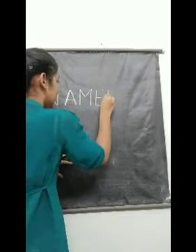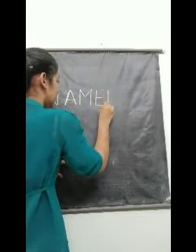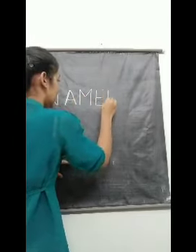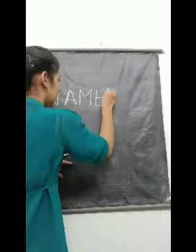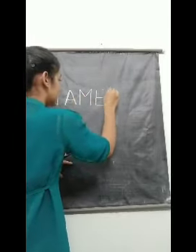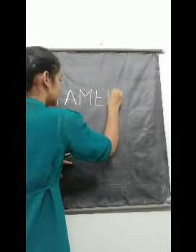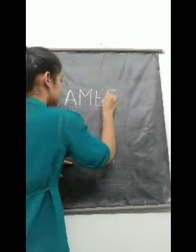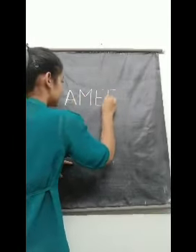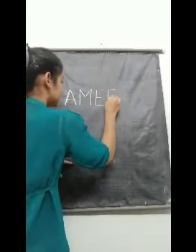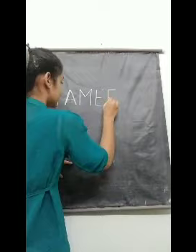ई